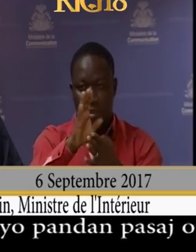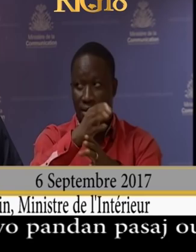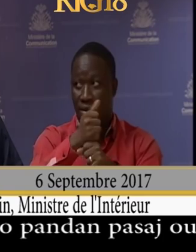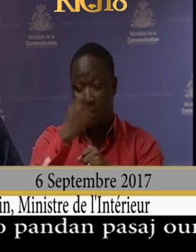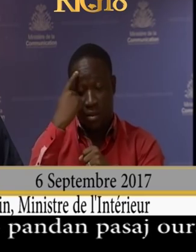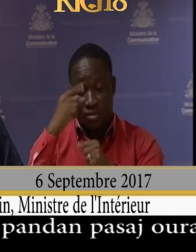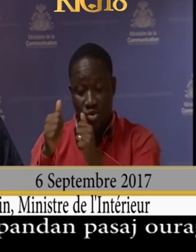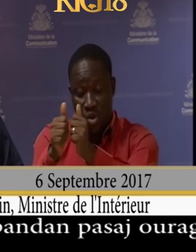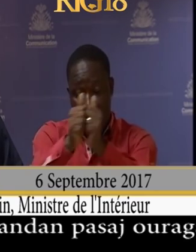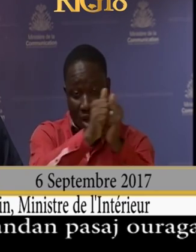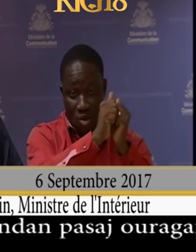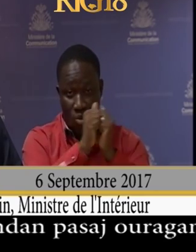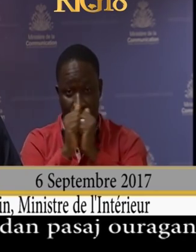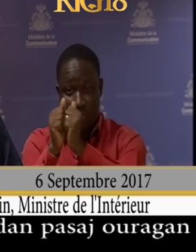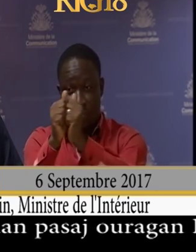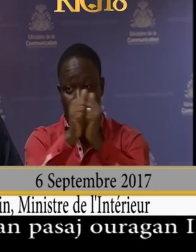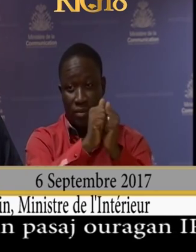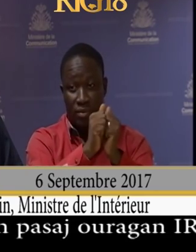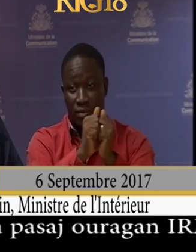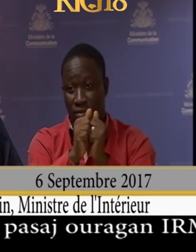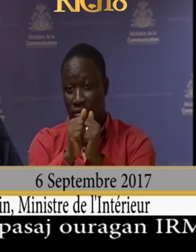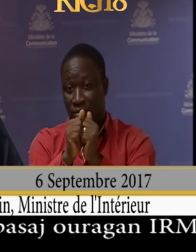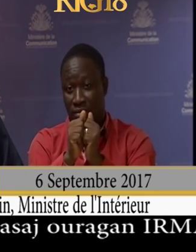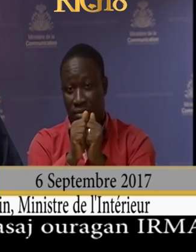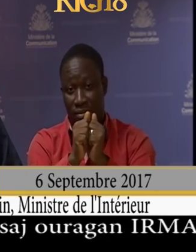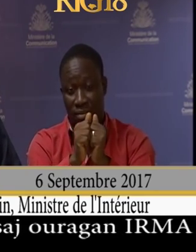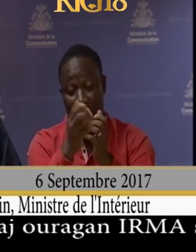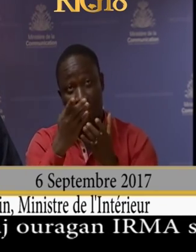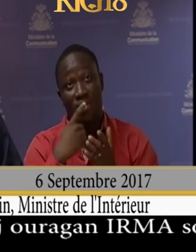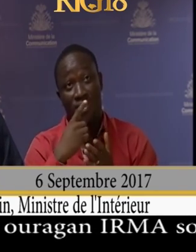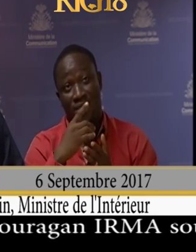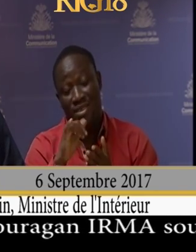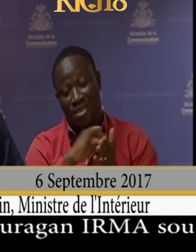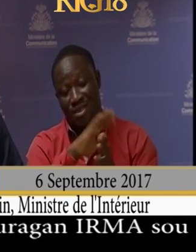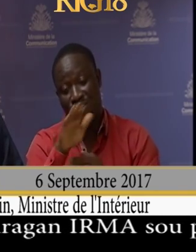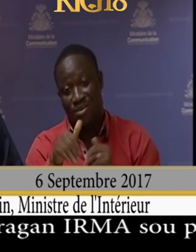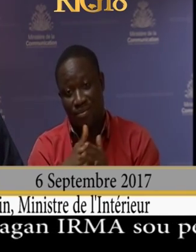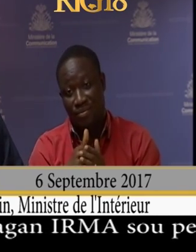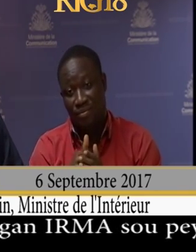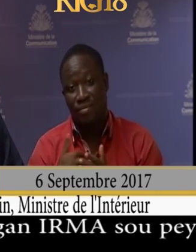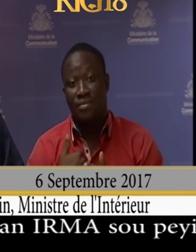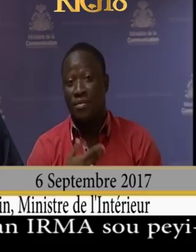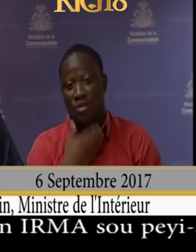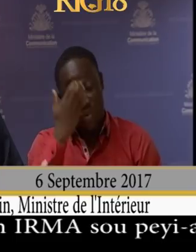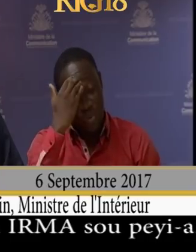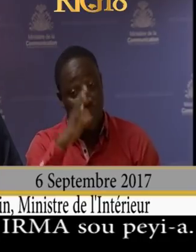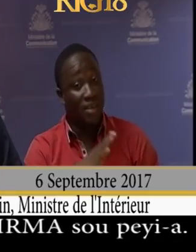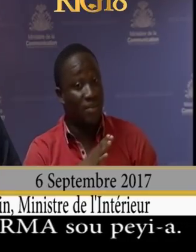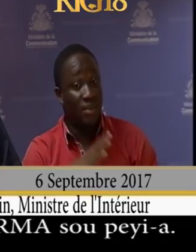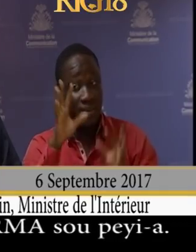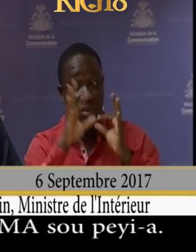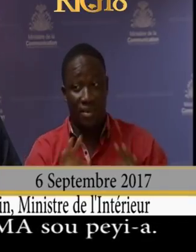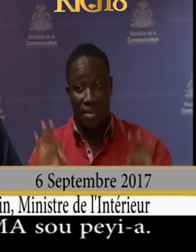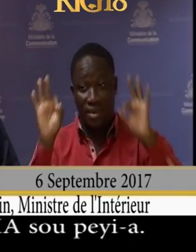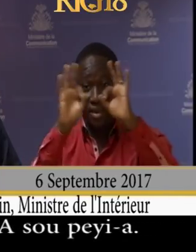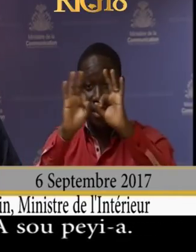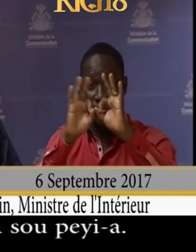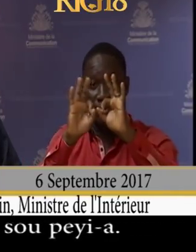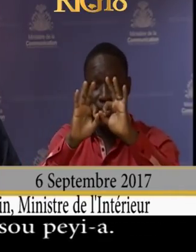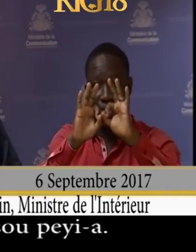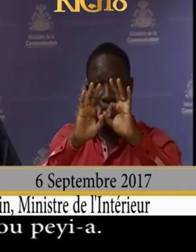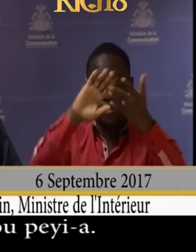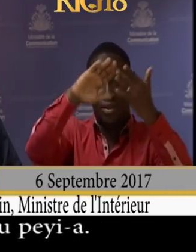pour accompagner et bien sûr excusez-moi je devrais dire tout nous connaît très bien importance